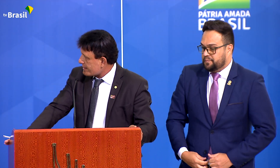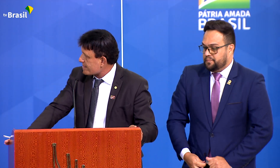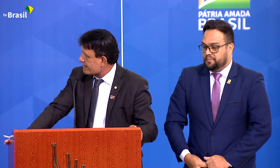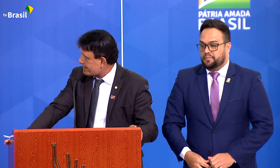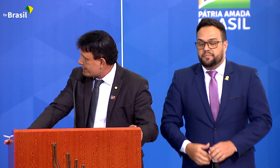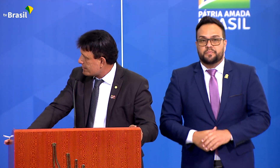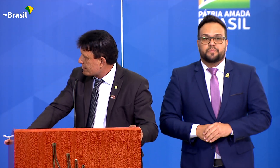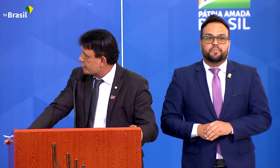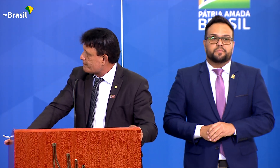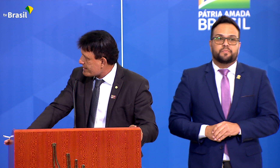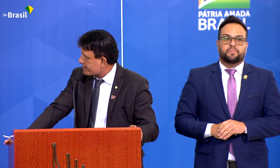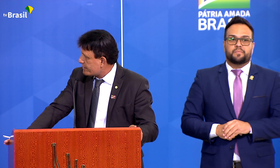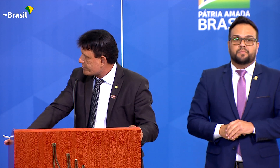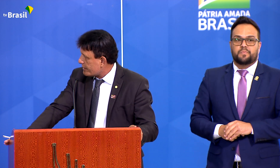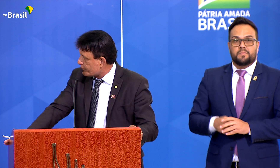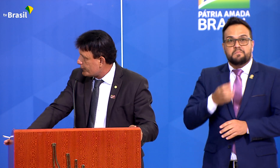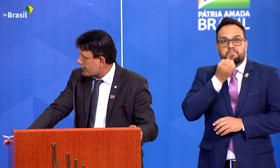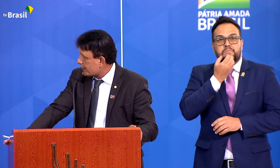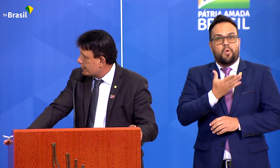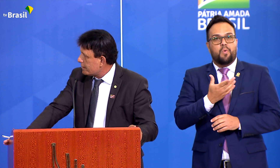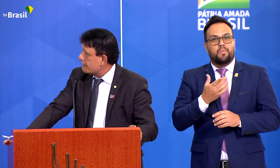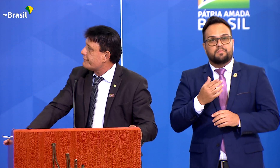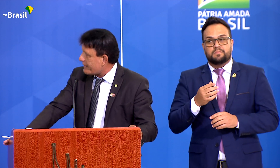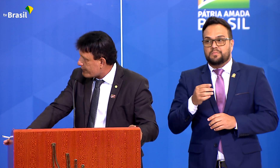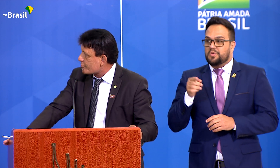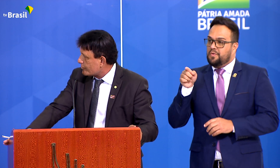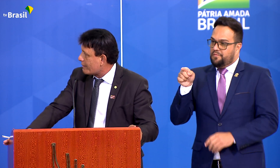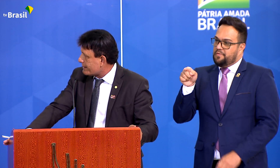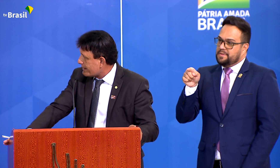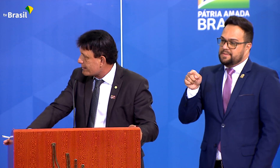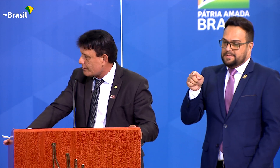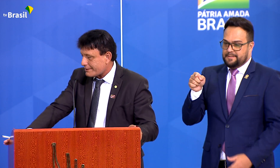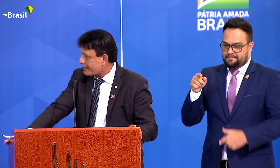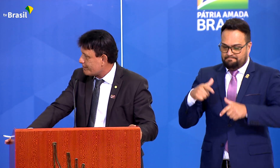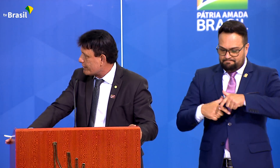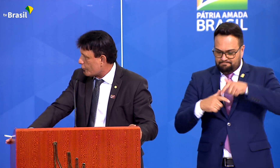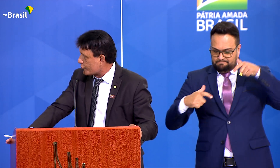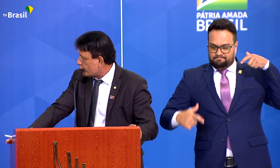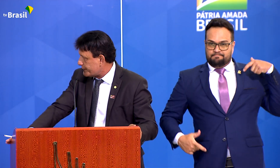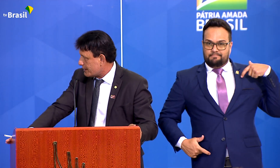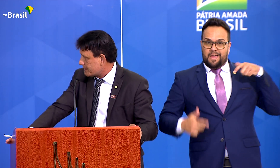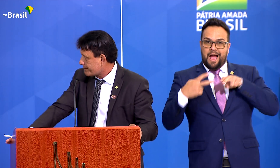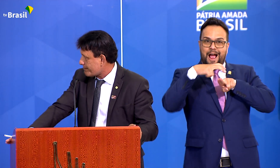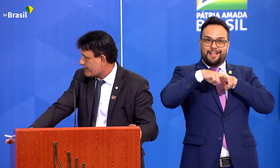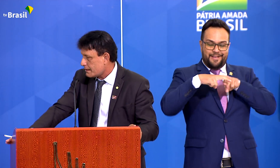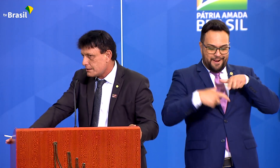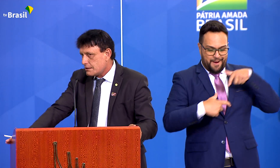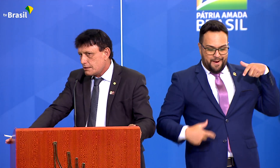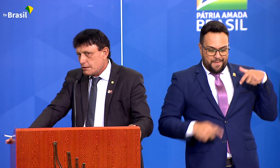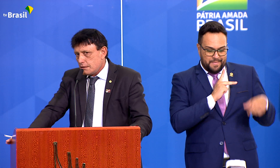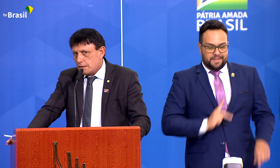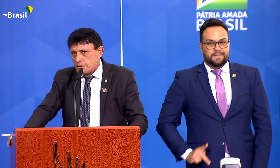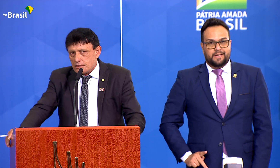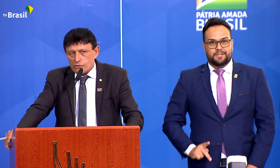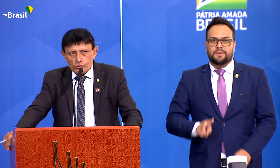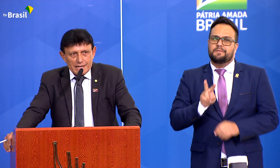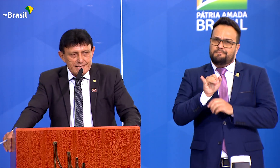o que você está nessa cadeira de presidente da república e vai continuar nela não tem a menor dúvida